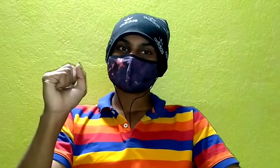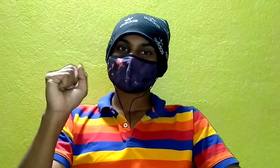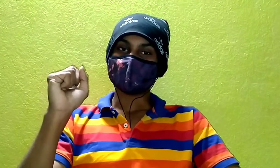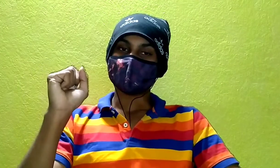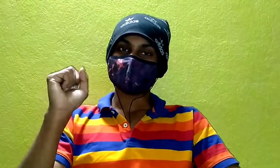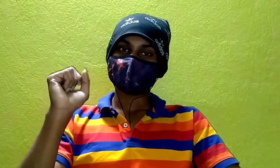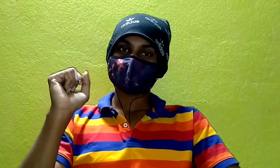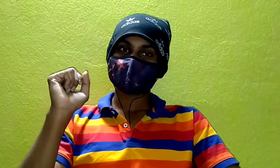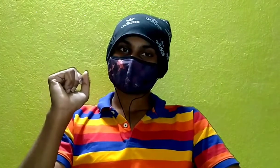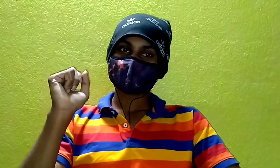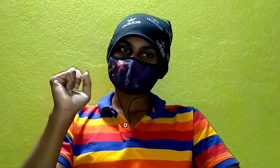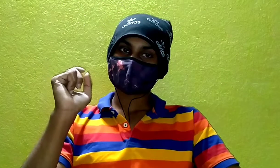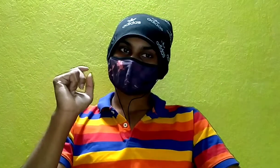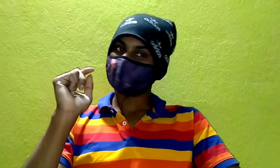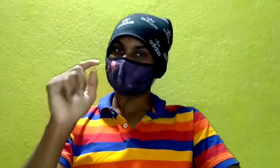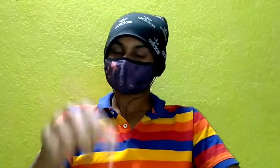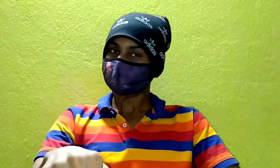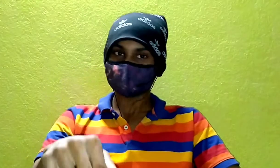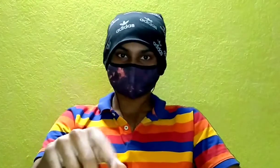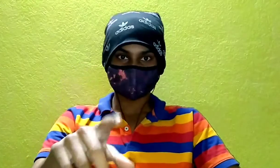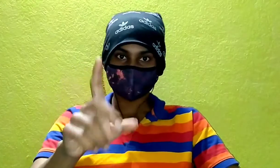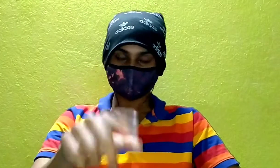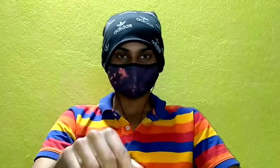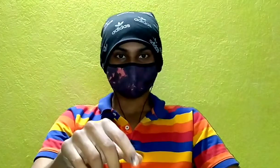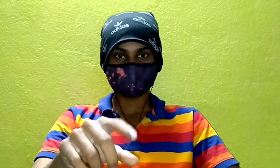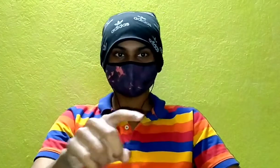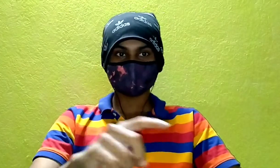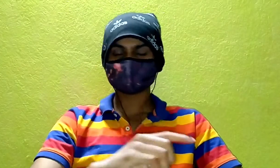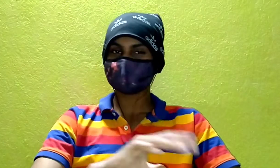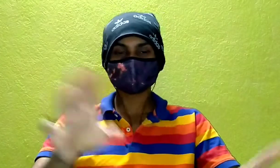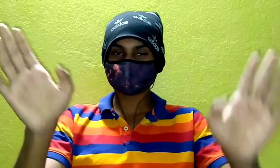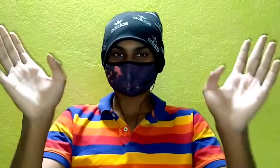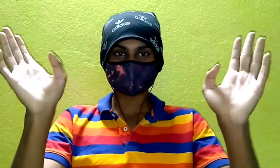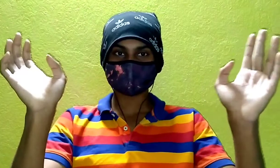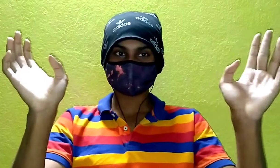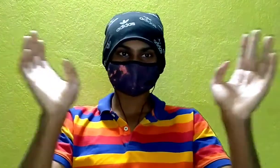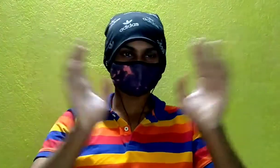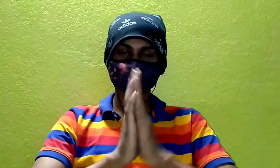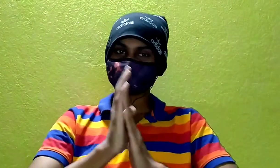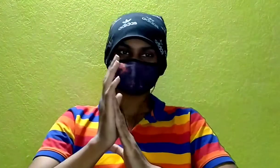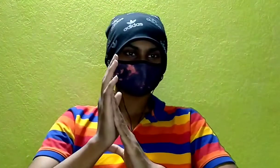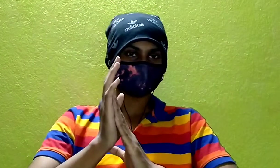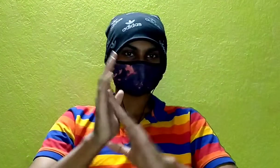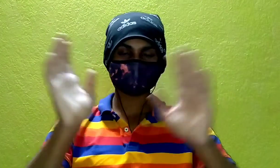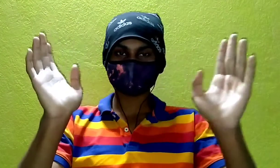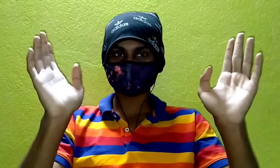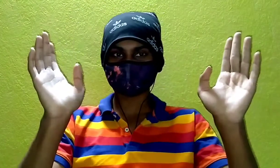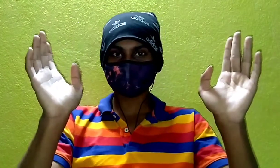और बोर्ड होगा ऑफ है यह आप लोगों को बता दिया गया था इसलिए कोई टेंशन वाली बात नहीं है